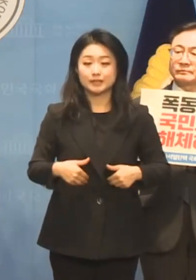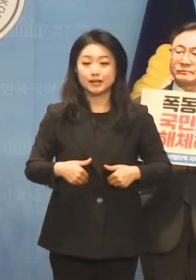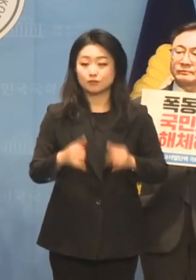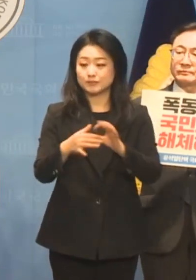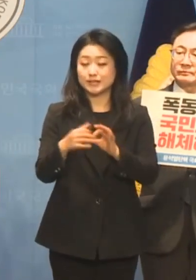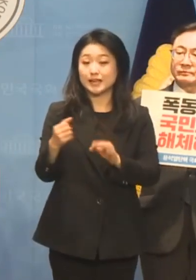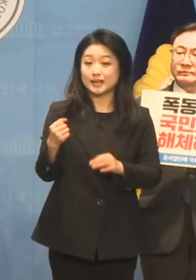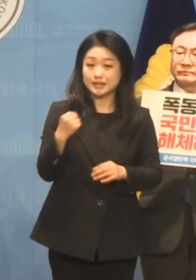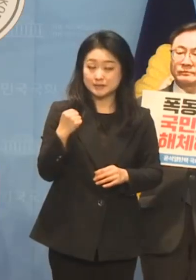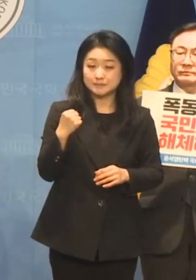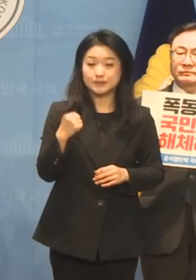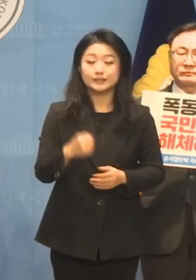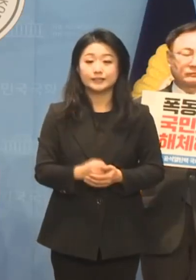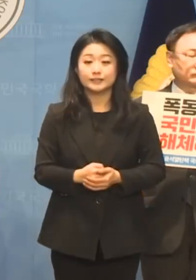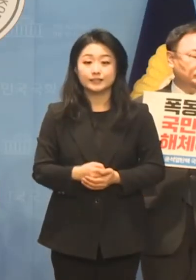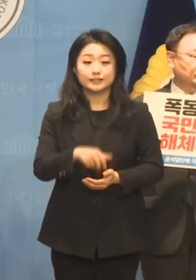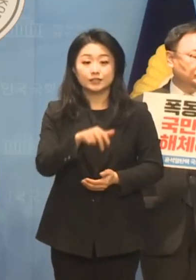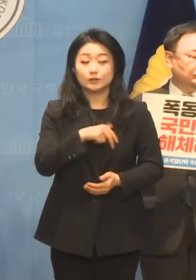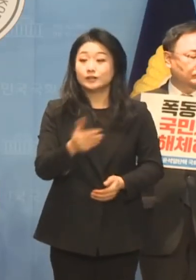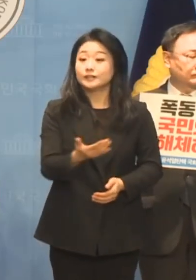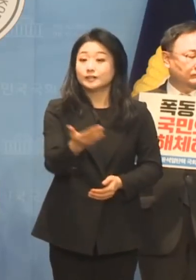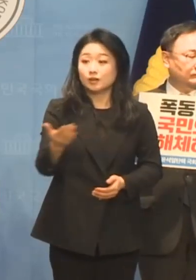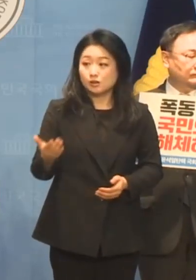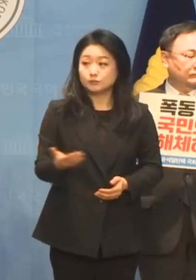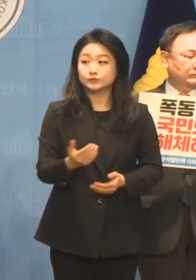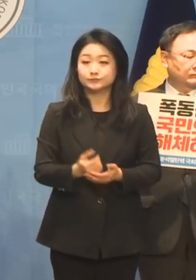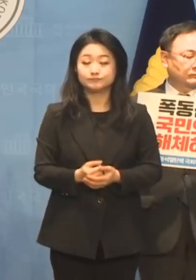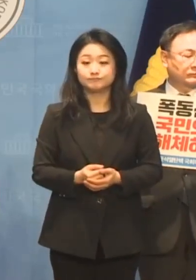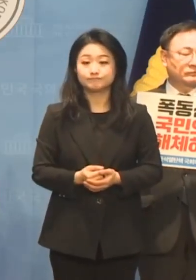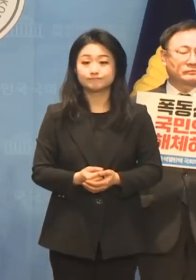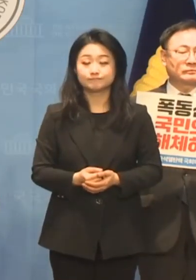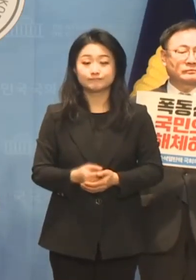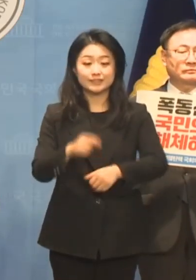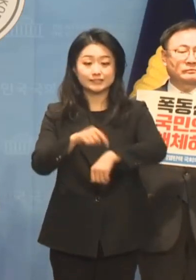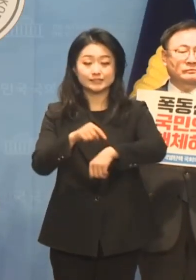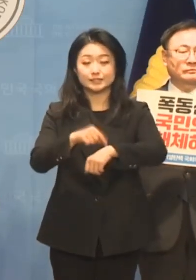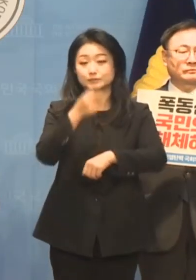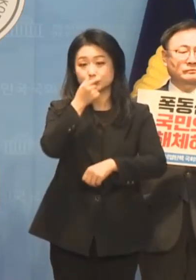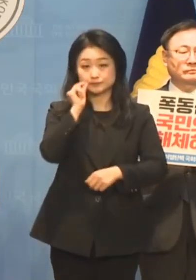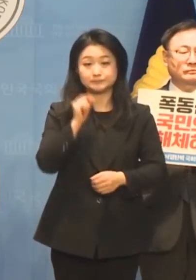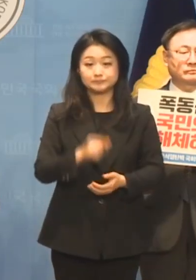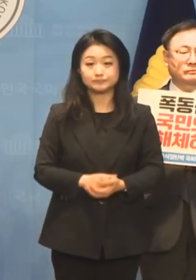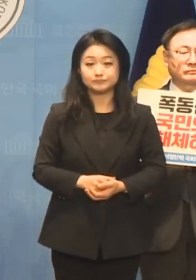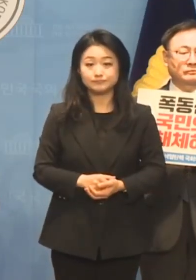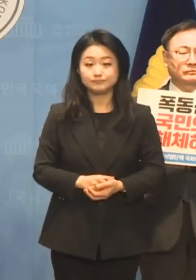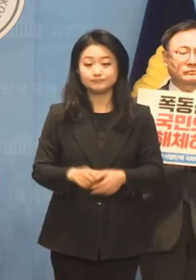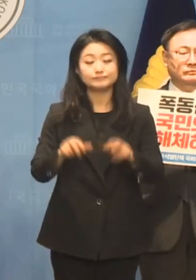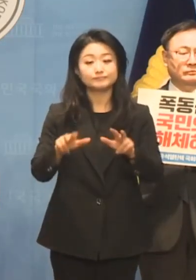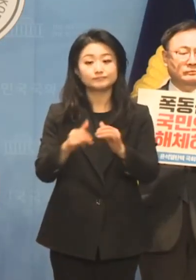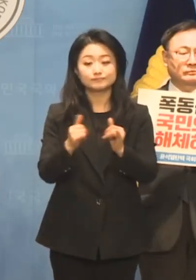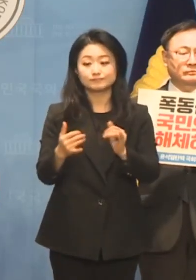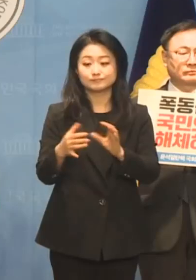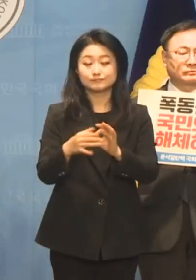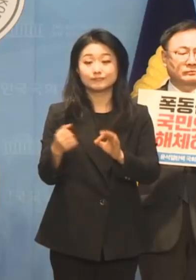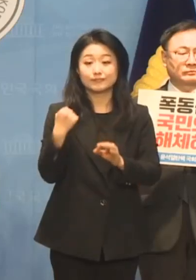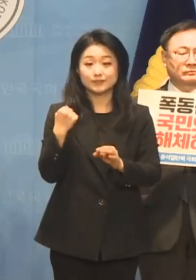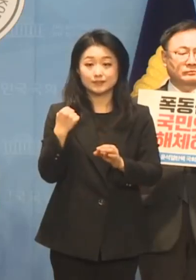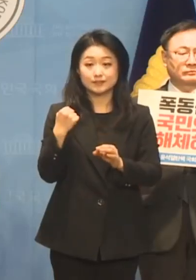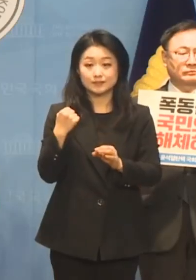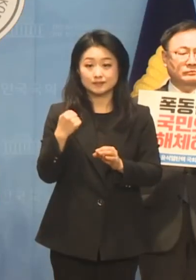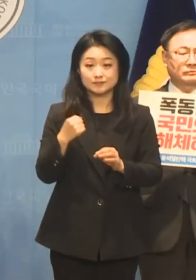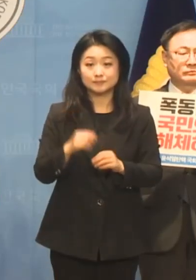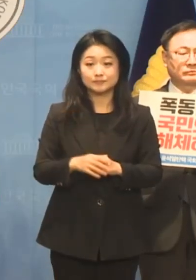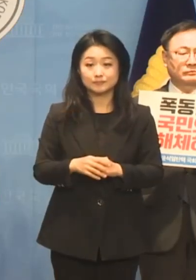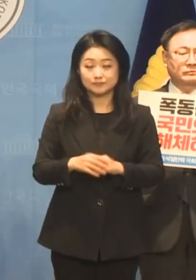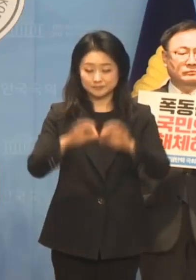국민의힘 당원과 다수 의원 여러분, 자정의 시간이 얼마 남지 않았습니다. 지금 국민의힘에 필요한 것은